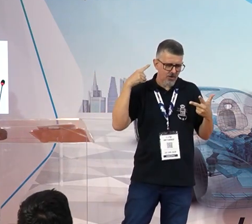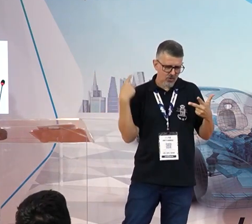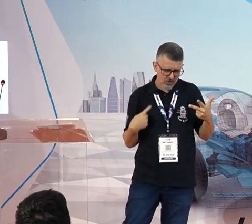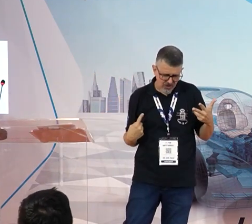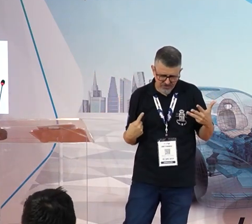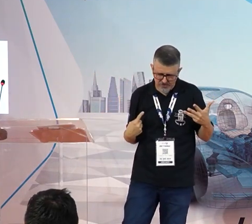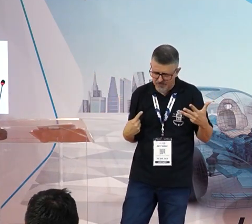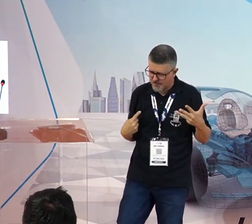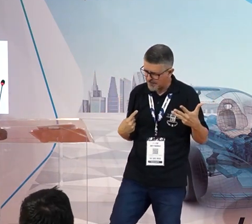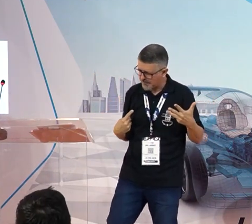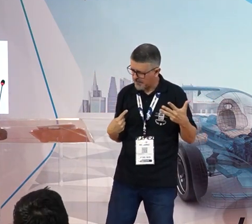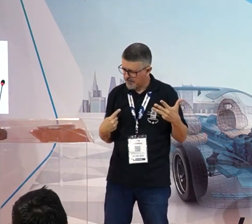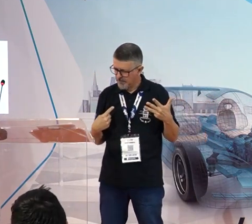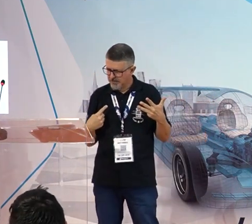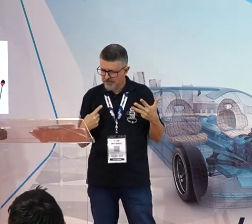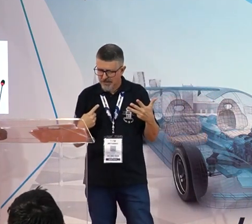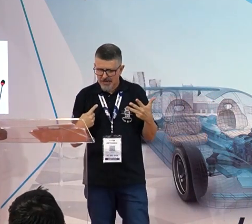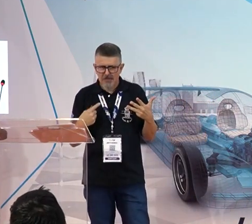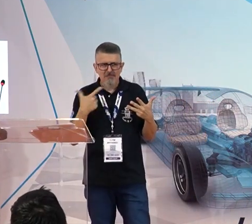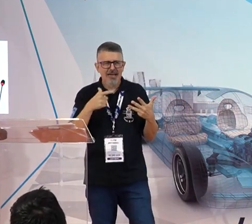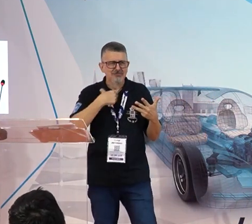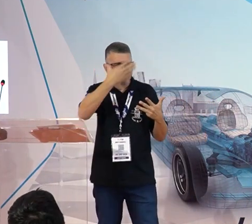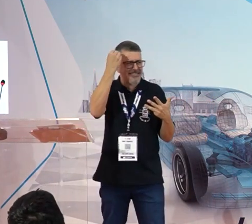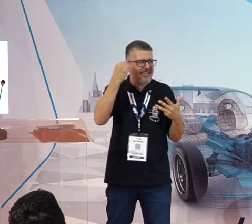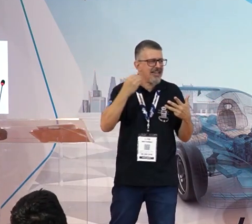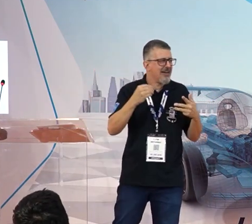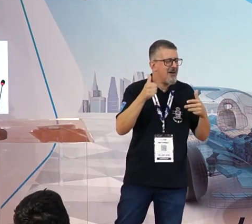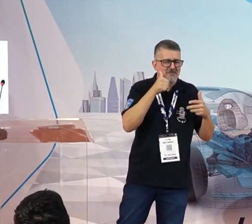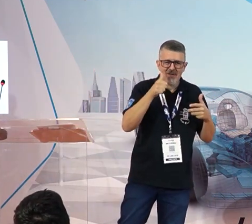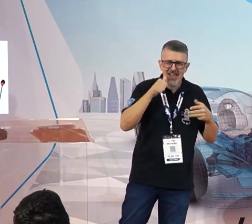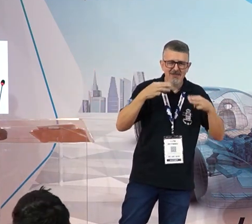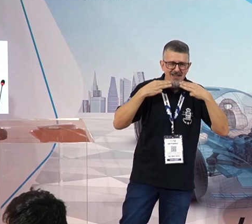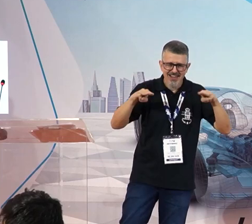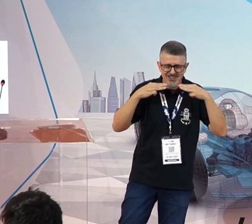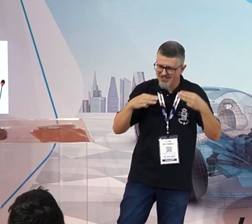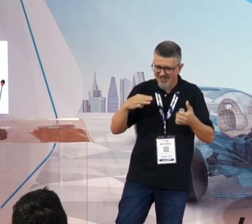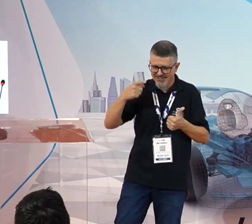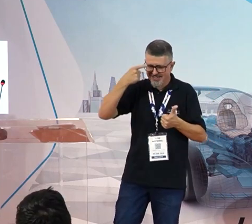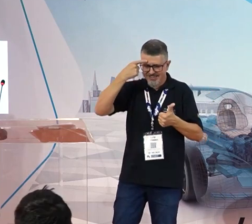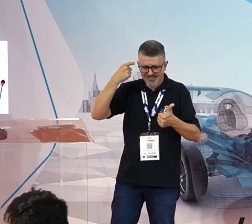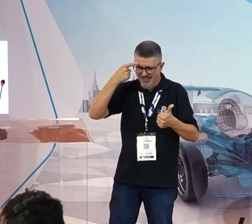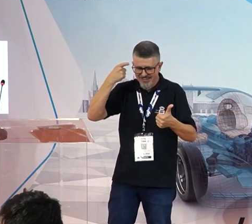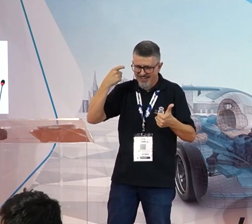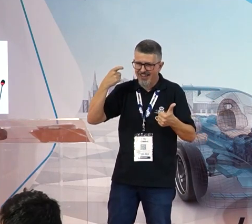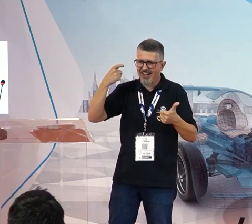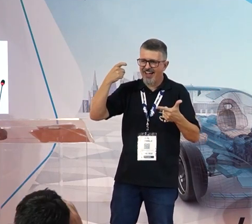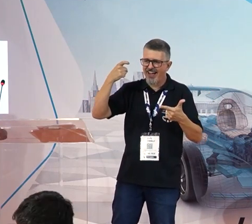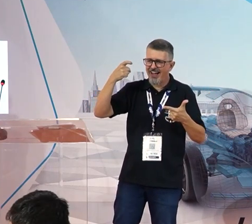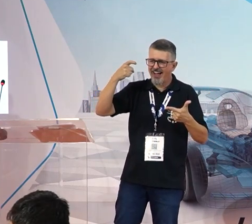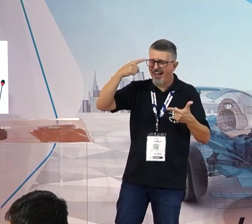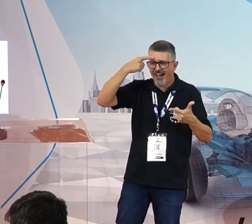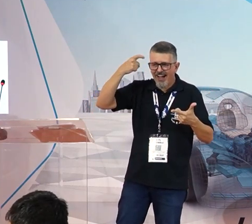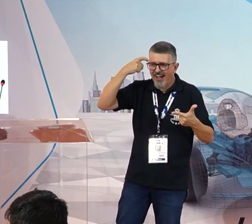Laura ele está fazendo o sinal de cada uma delas a Camila Laura